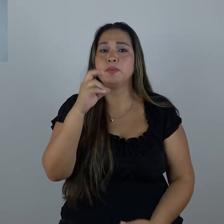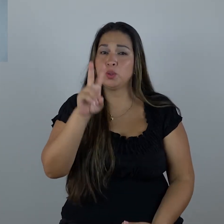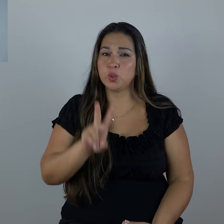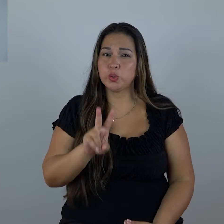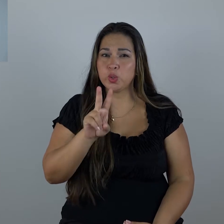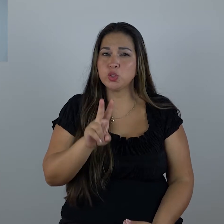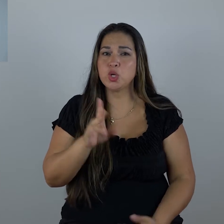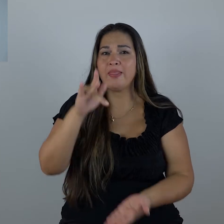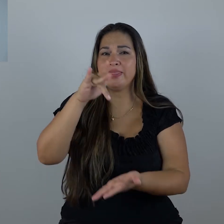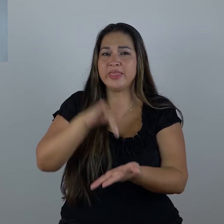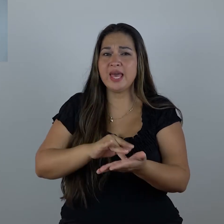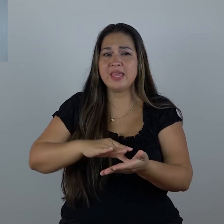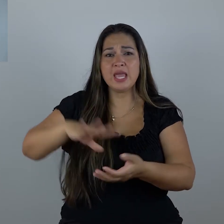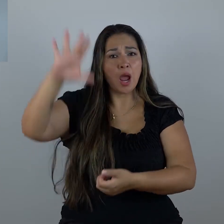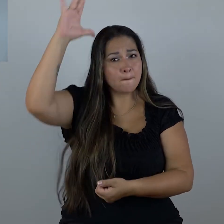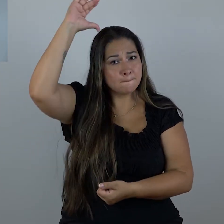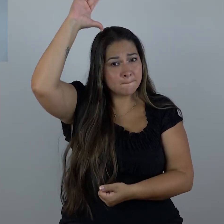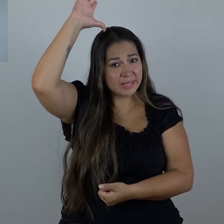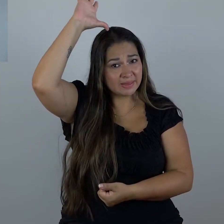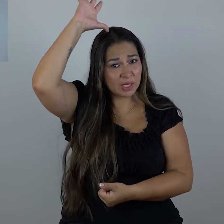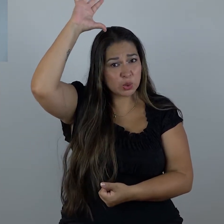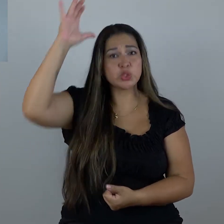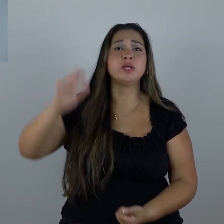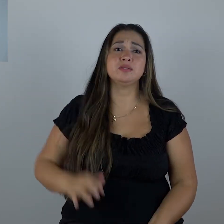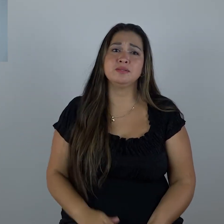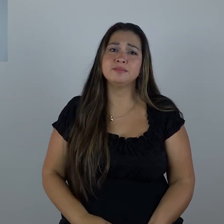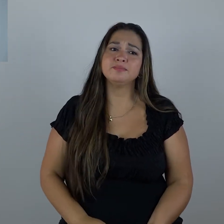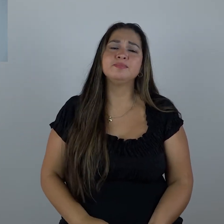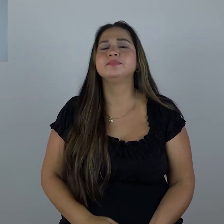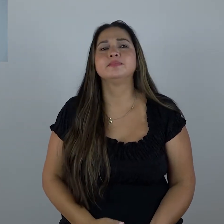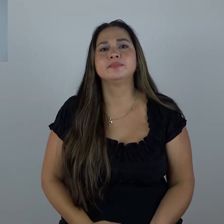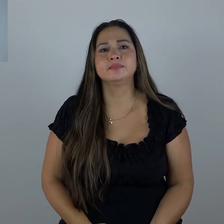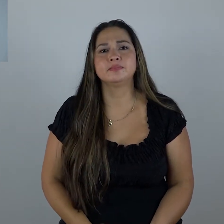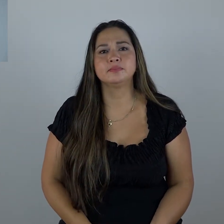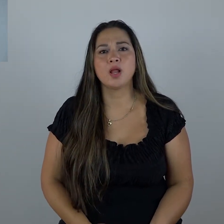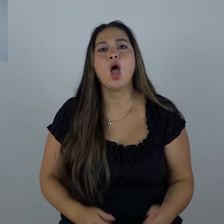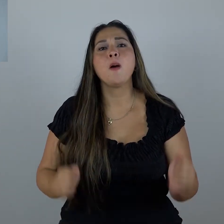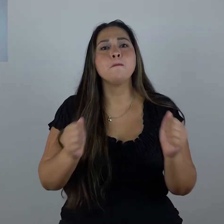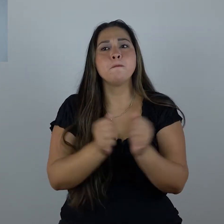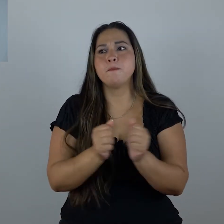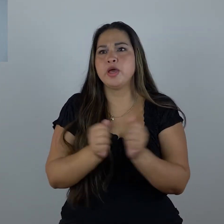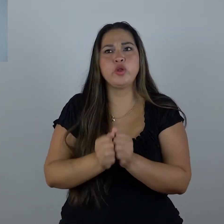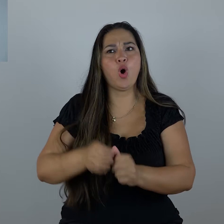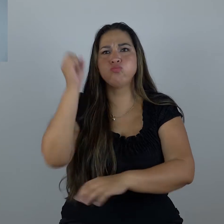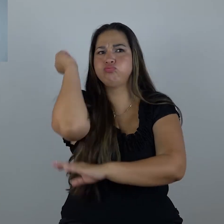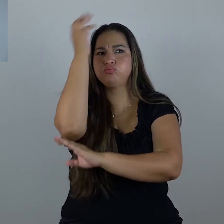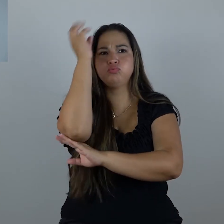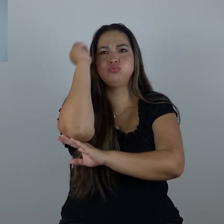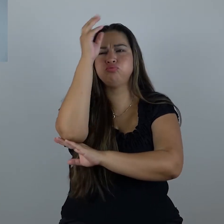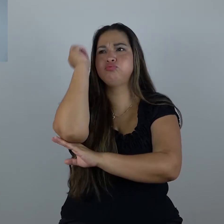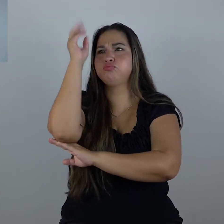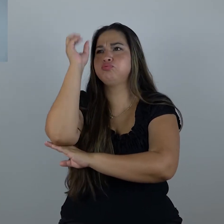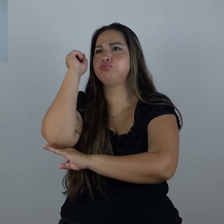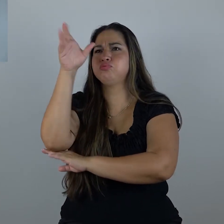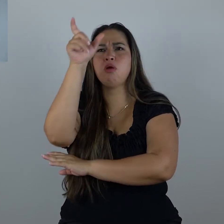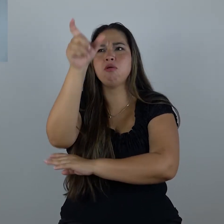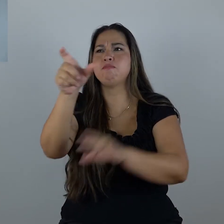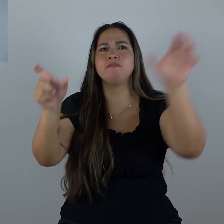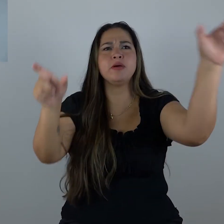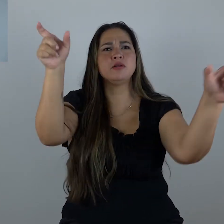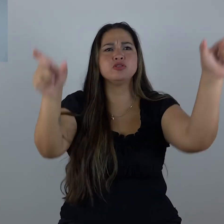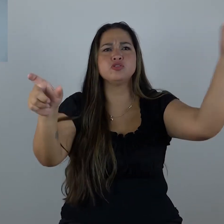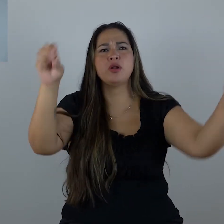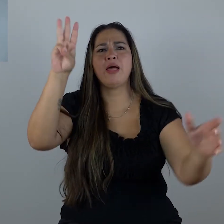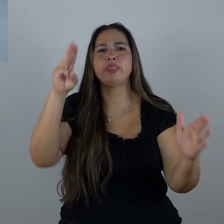lo podéis leer perfectamente, cuando Pedro en ese discurso maravilloso, poderoso, donde